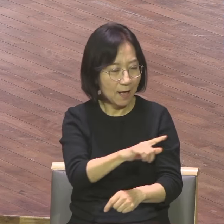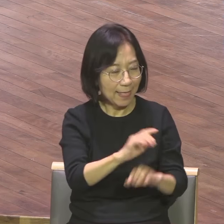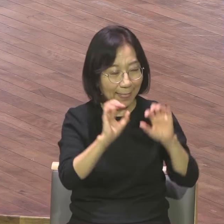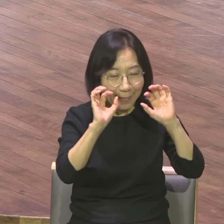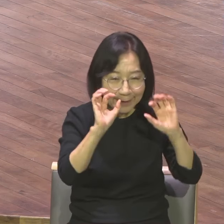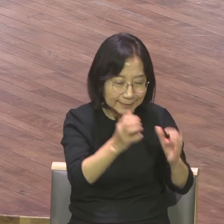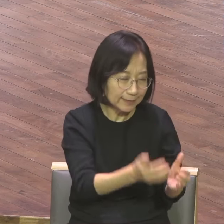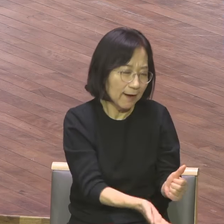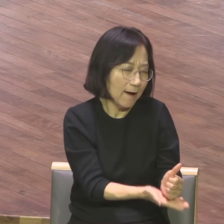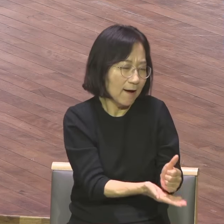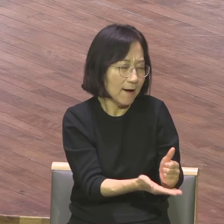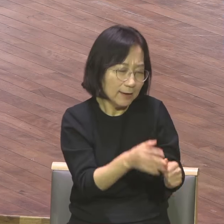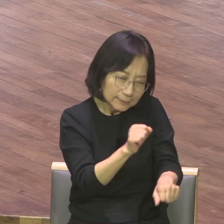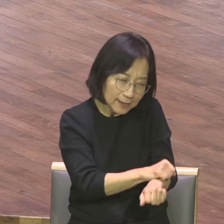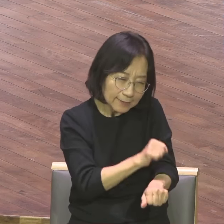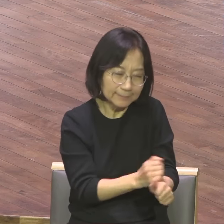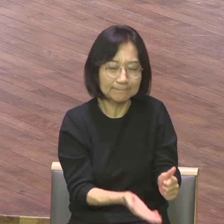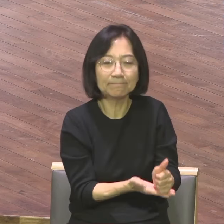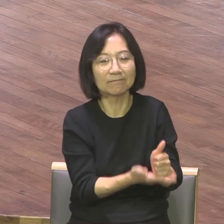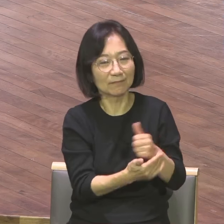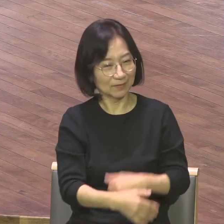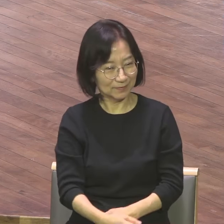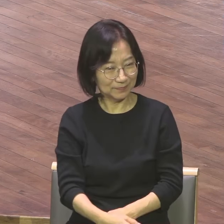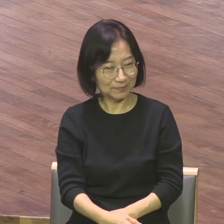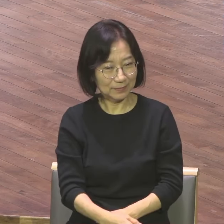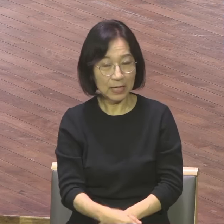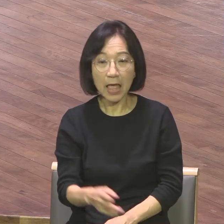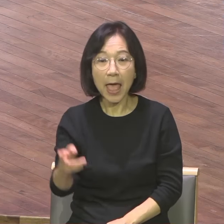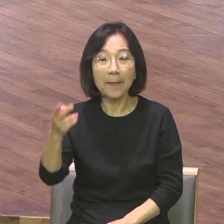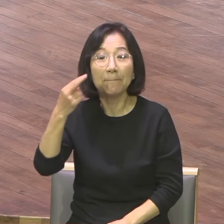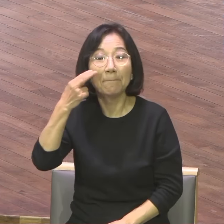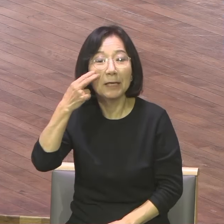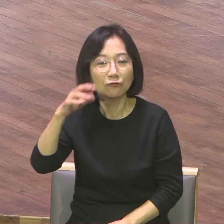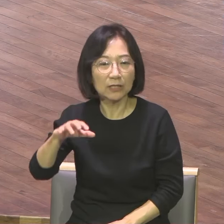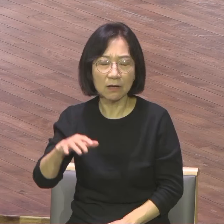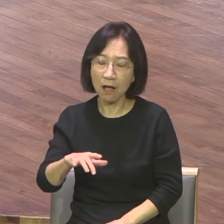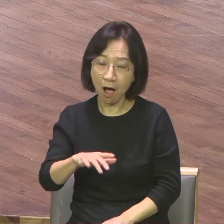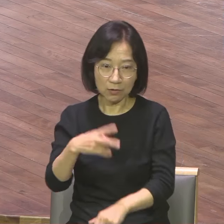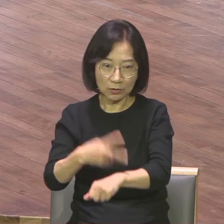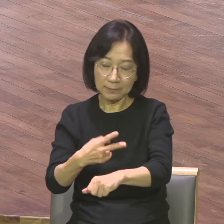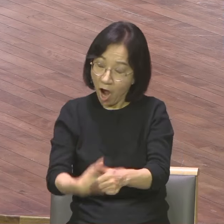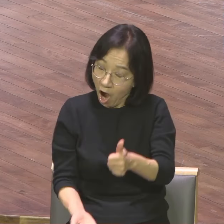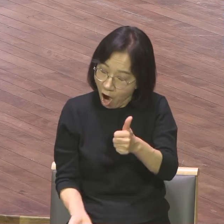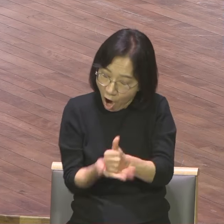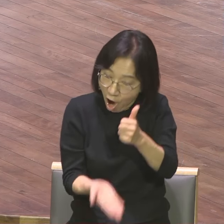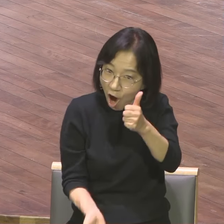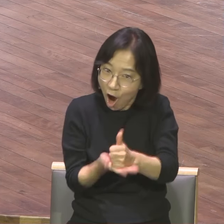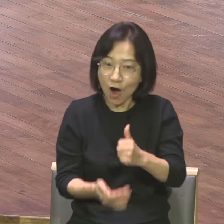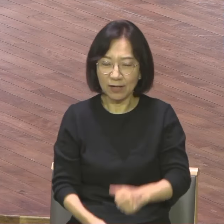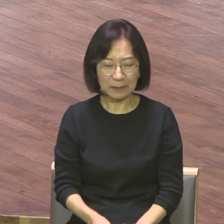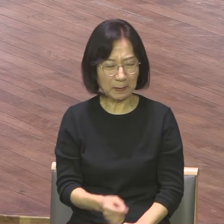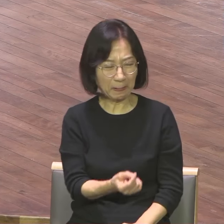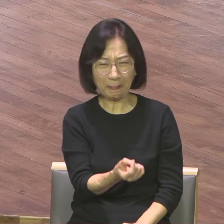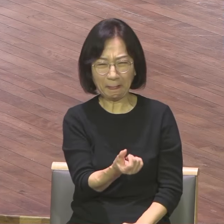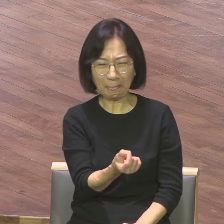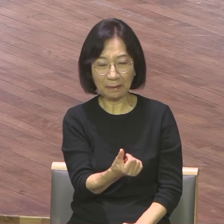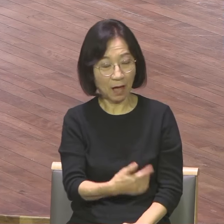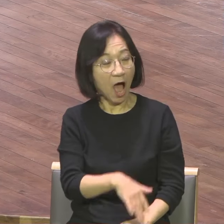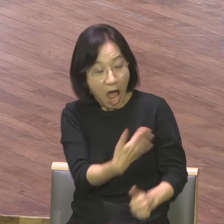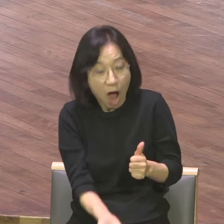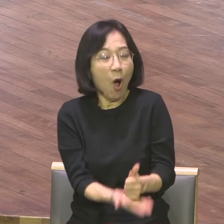칭찬을 격려해주고. 그러지 미국 같은 데는요 조금만 해도 퍼펙트 막 칭찬합니다. 별것도 아닌데